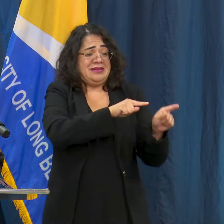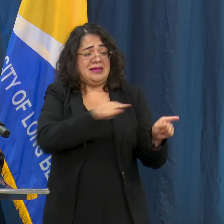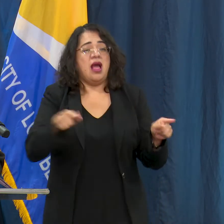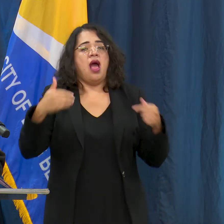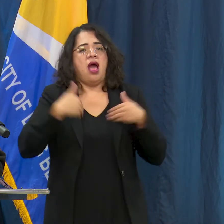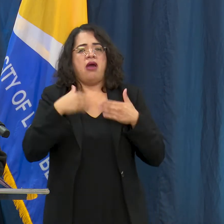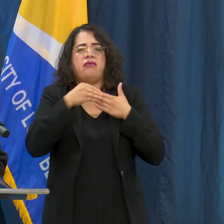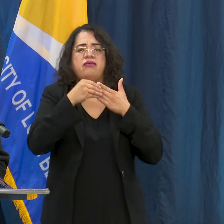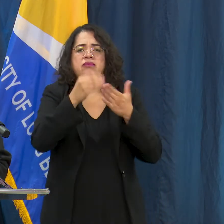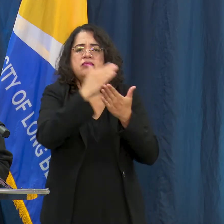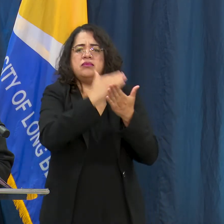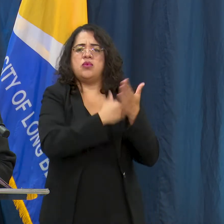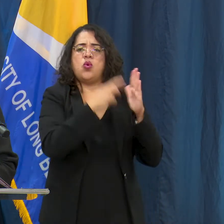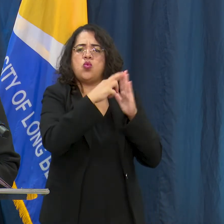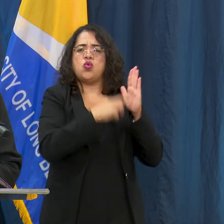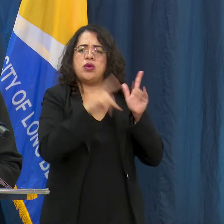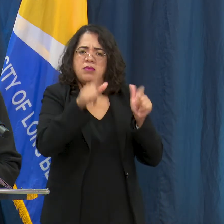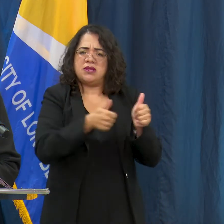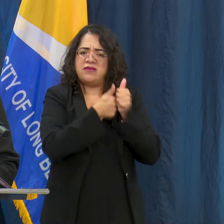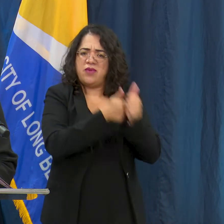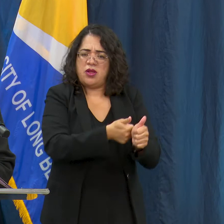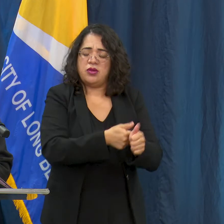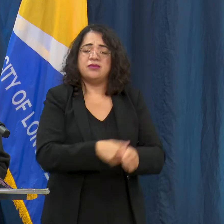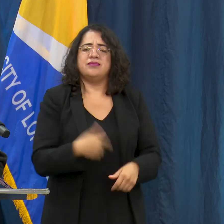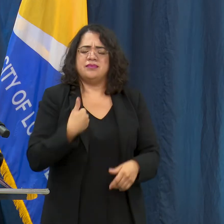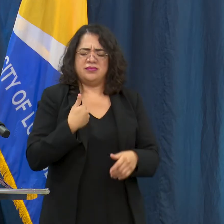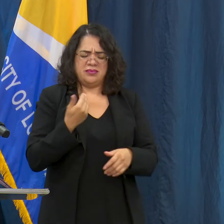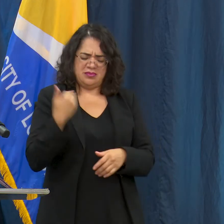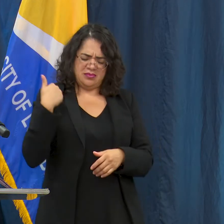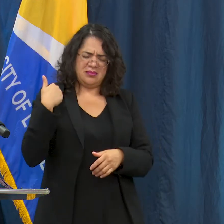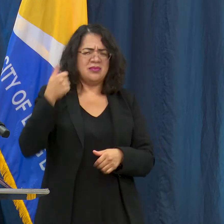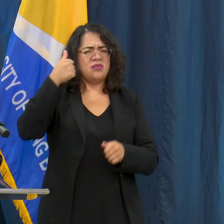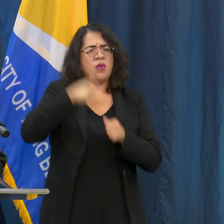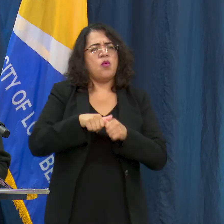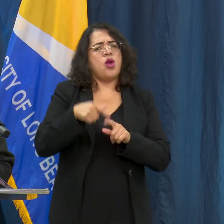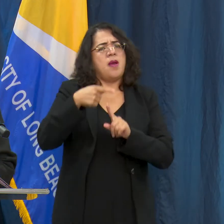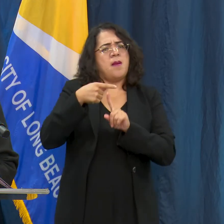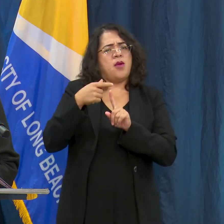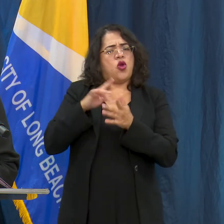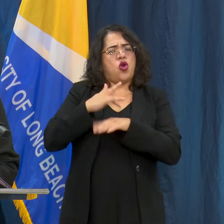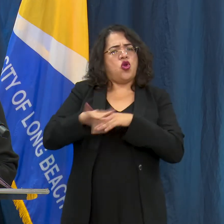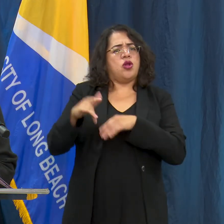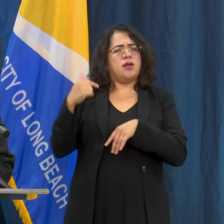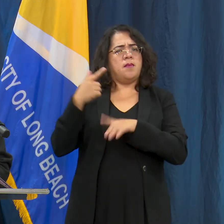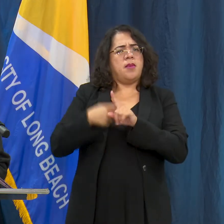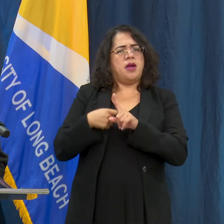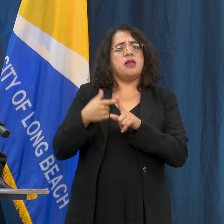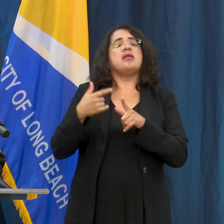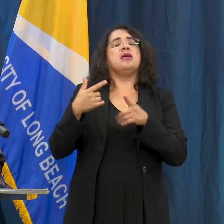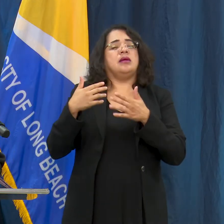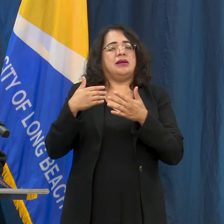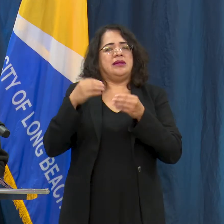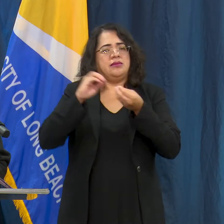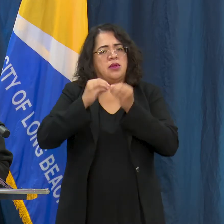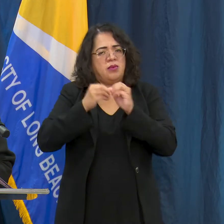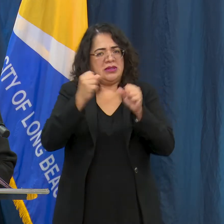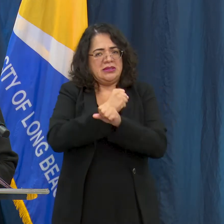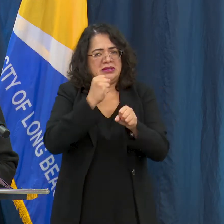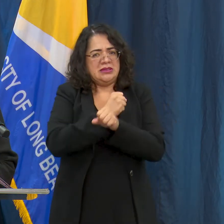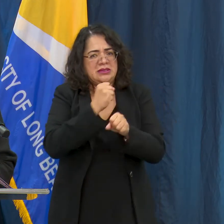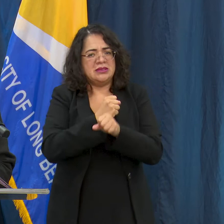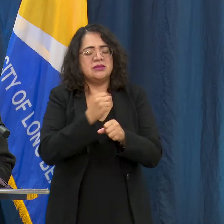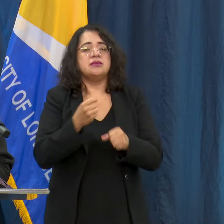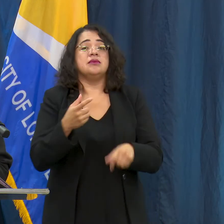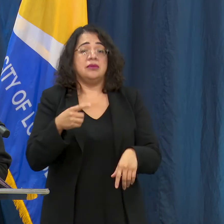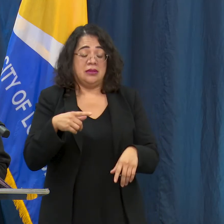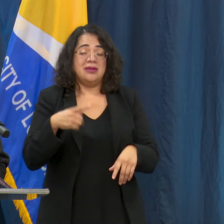que hace pocas semanas les dimos un reportaje al principio del mes y ahora queremos seguir dándole unos números importantes.